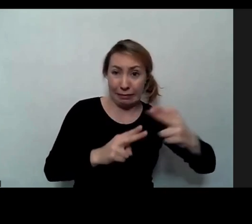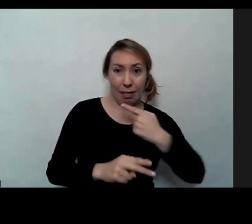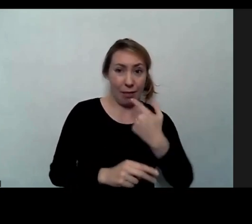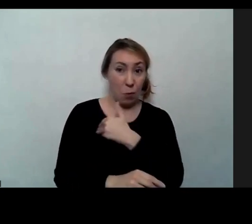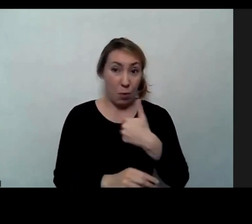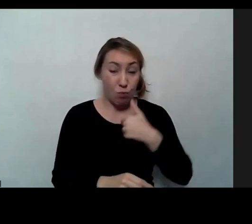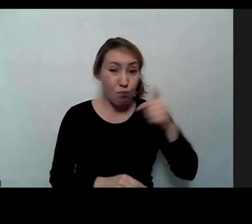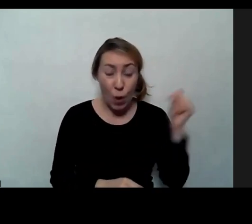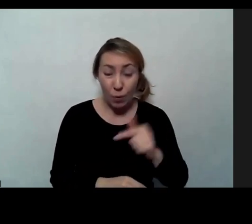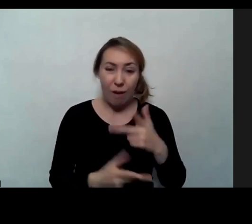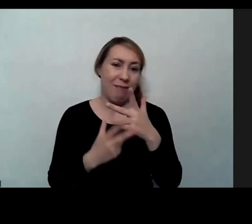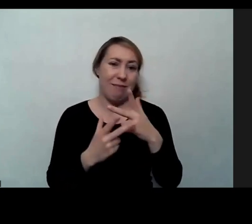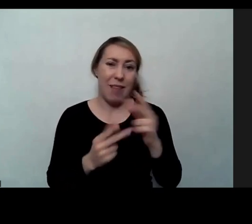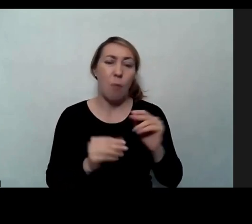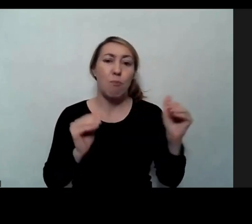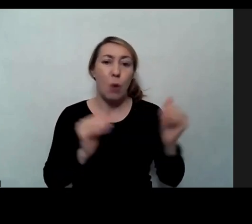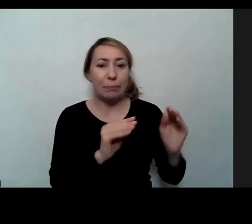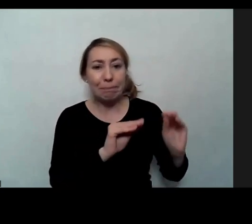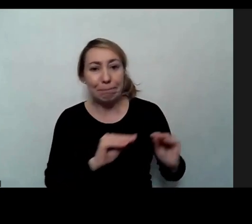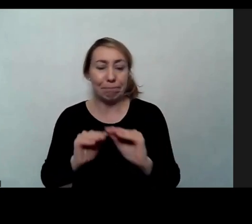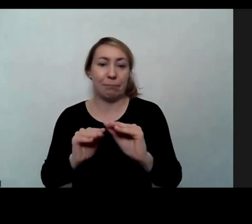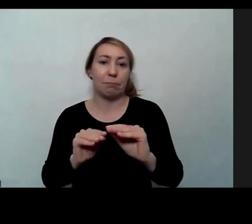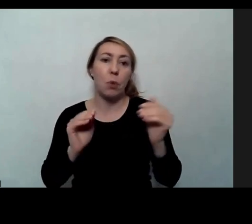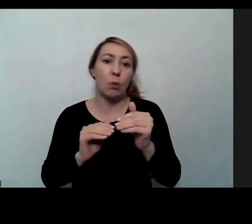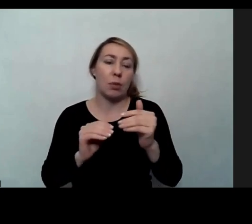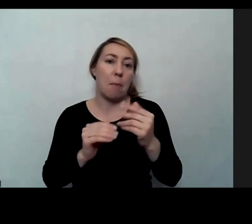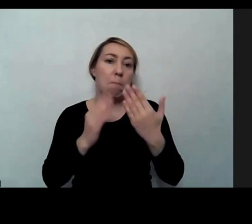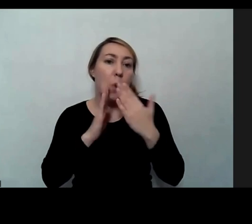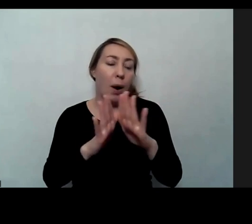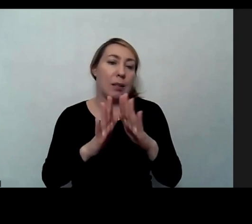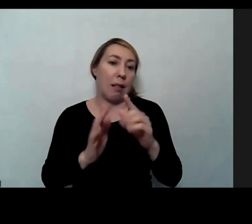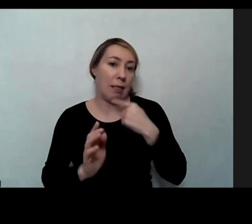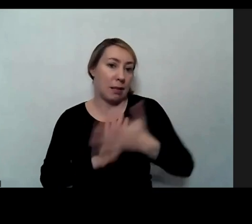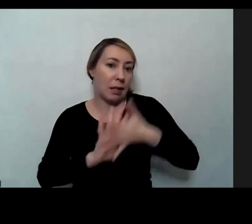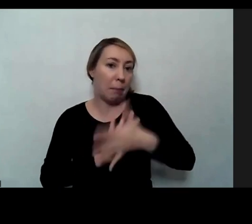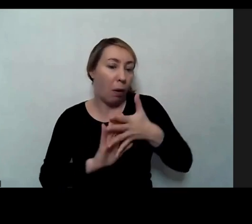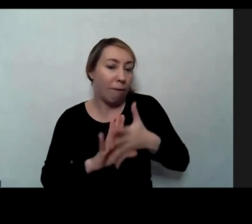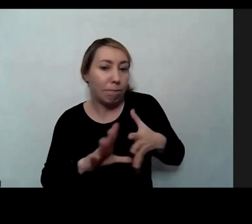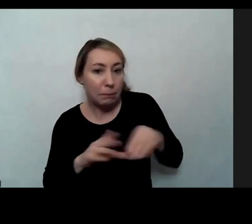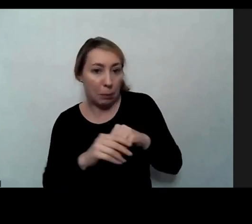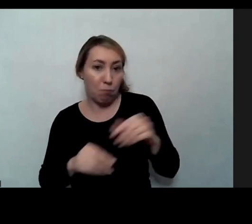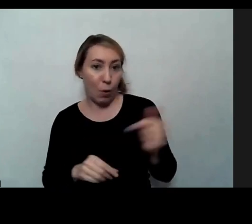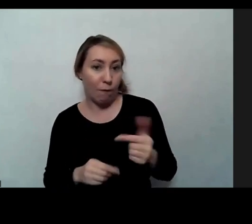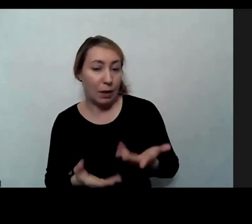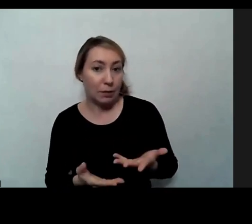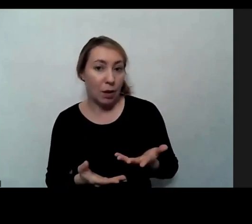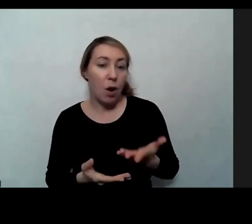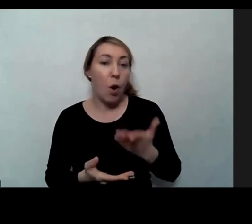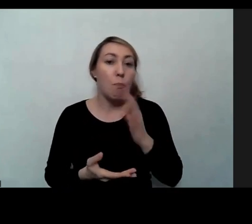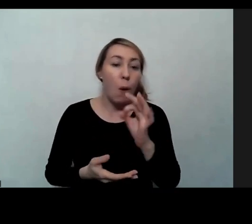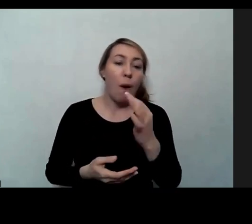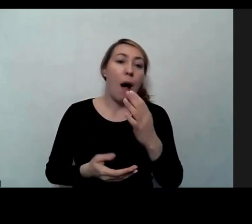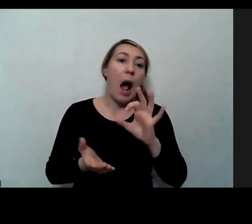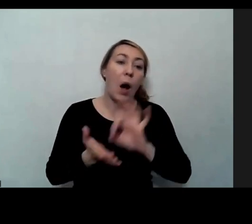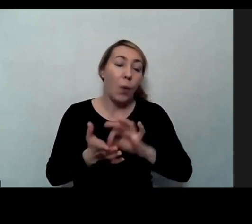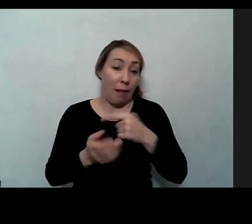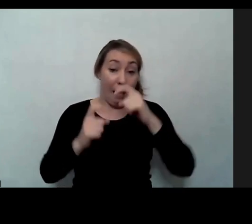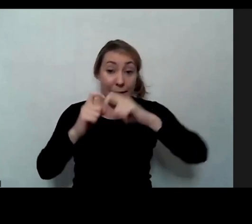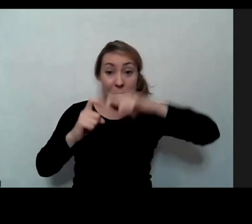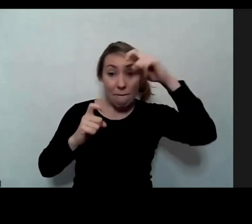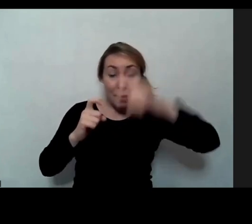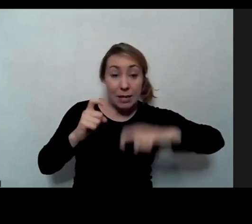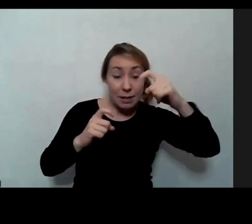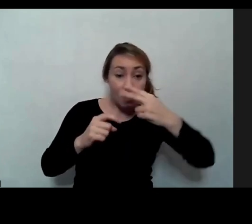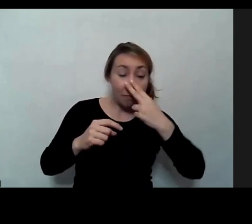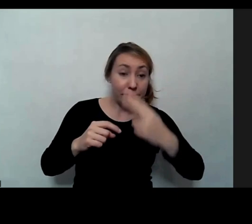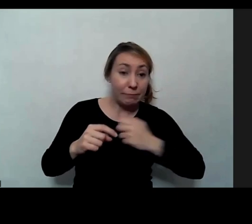polski, może w dużo mocniejszym stopniu uwzględniać na przykład język migowy, bo na tych właśnie wykresach ta